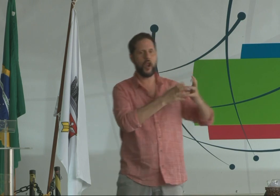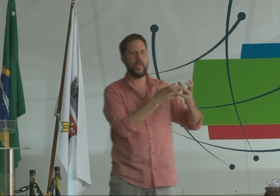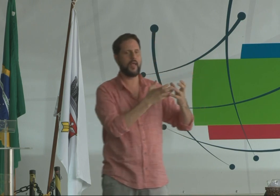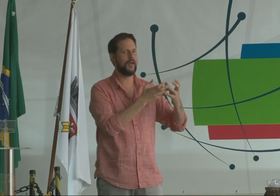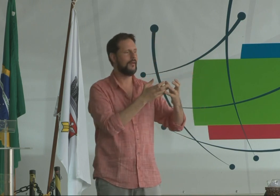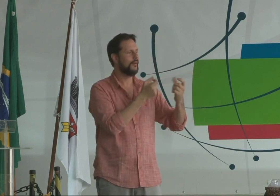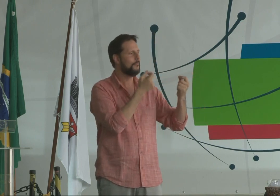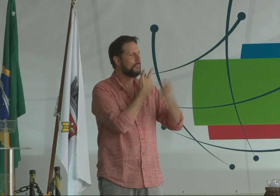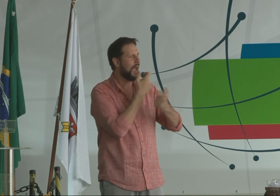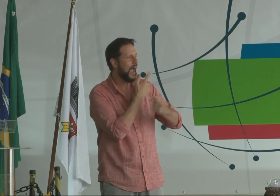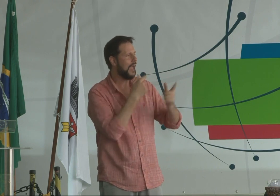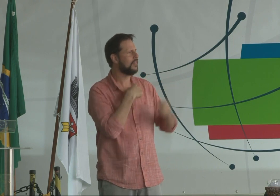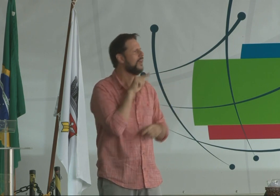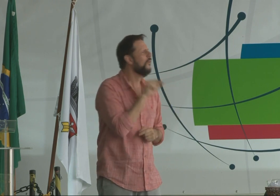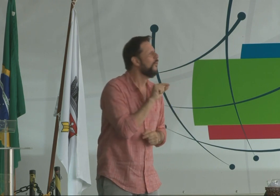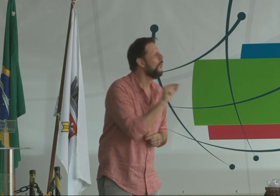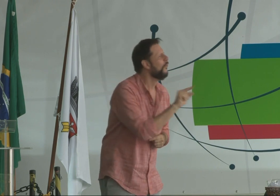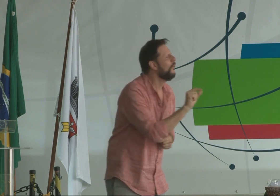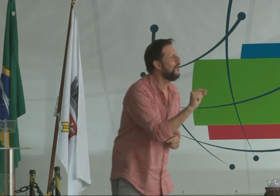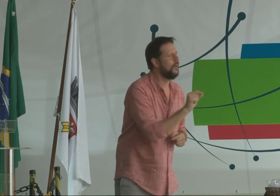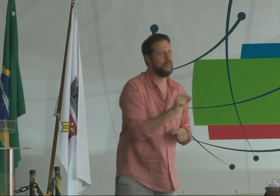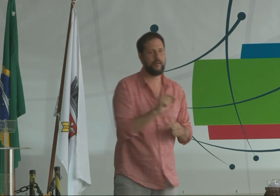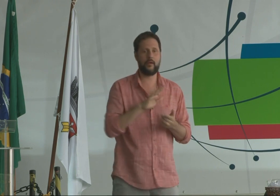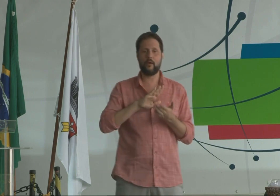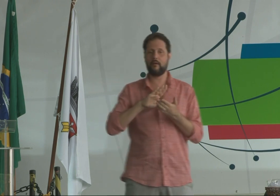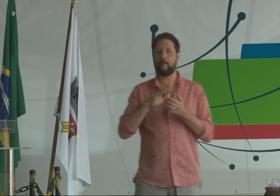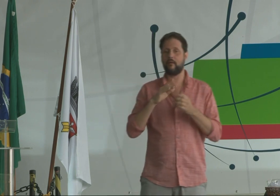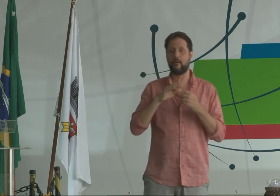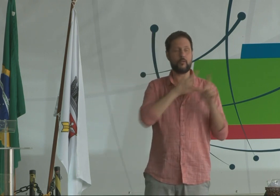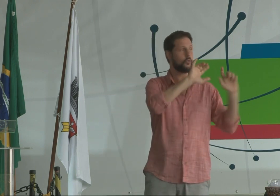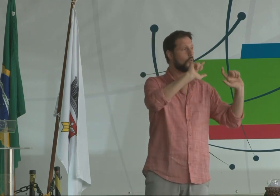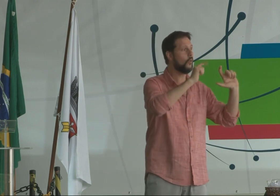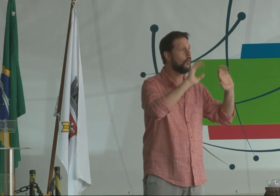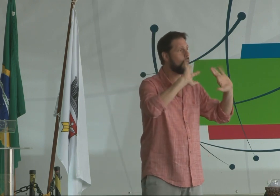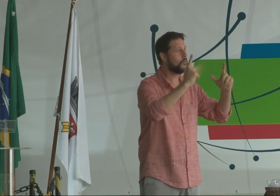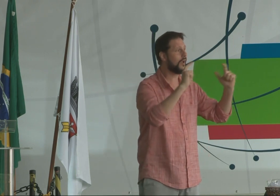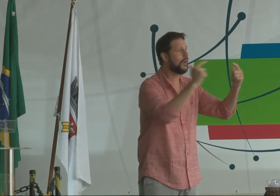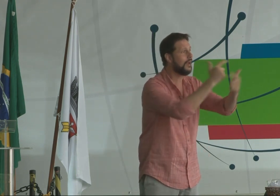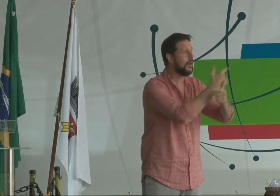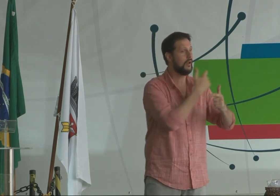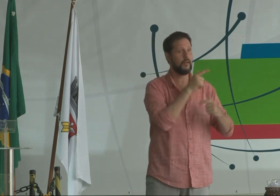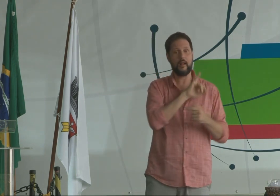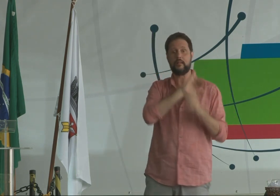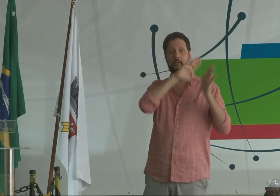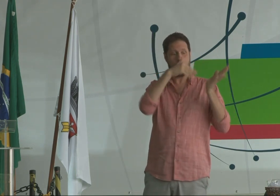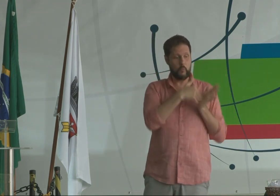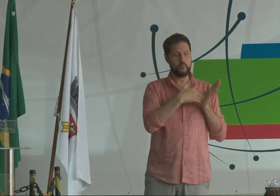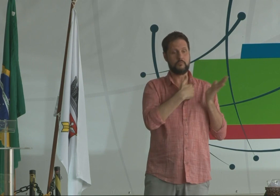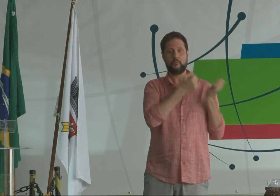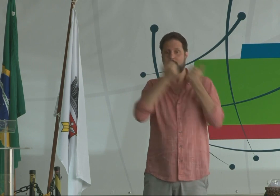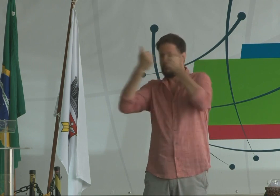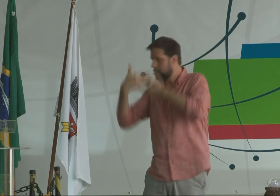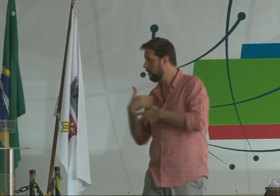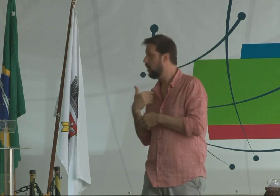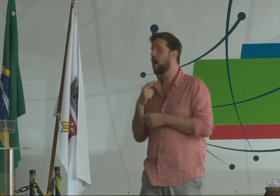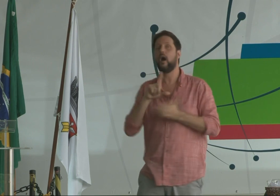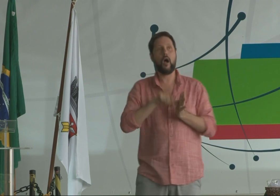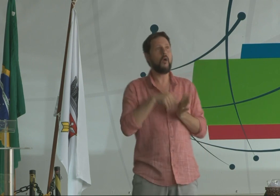Começa mais... As responsabilidades, publicidades, essas fases da adolescência que acontecem. E essas... Boas